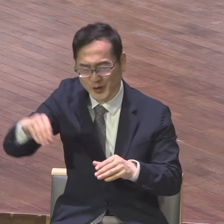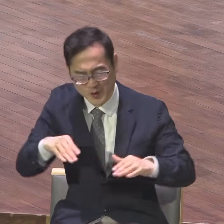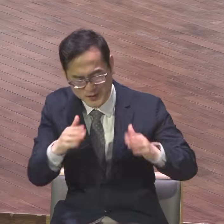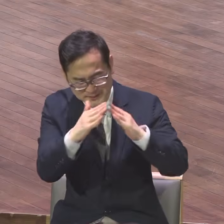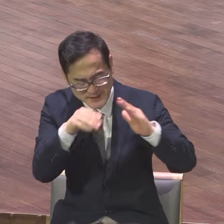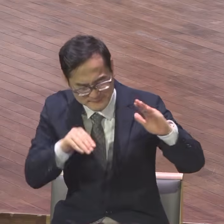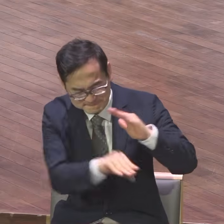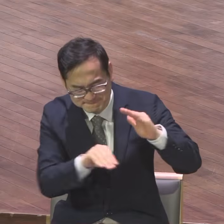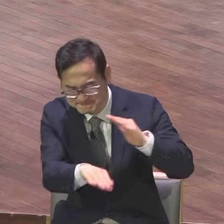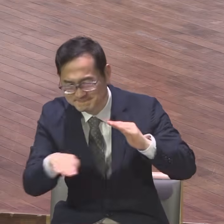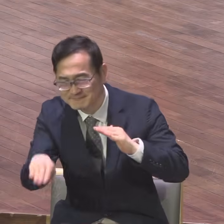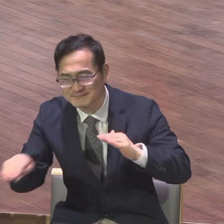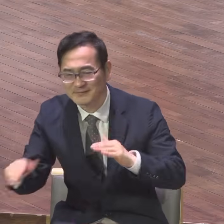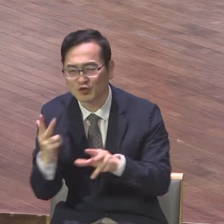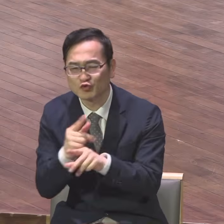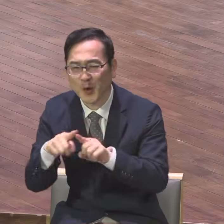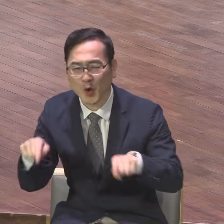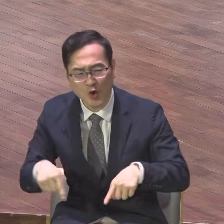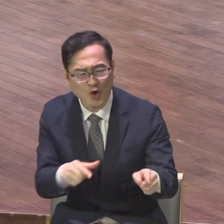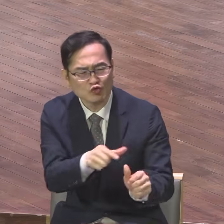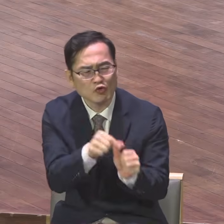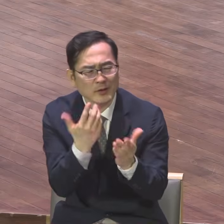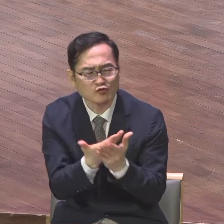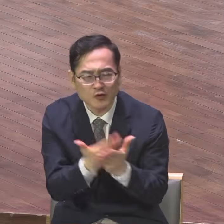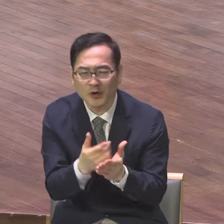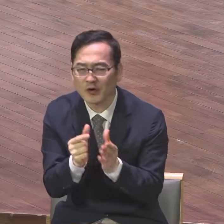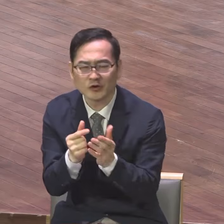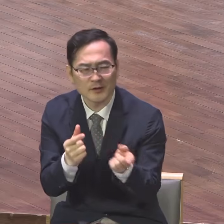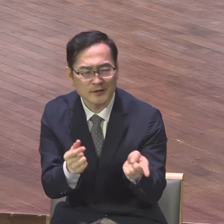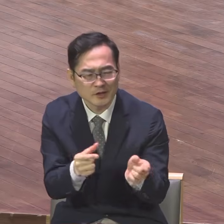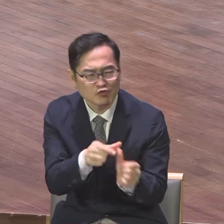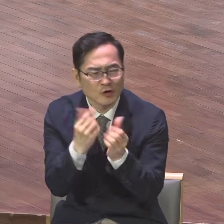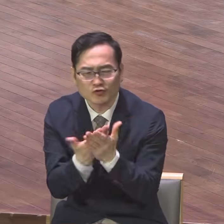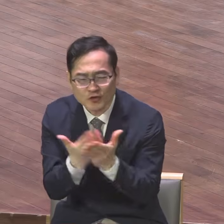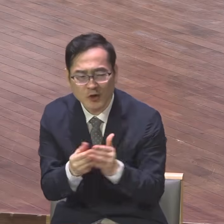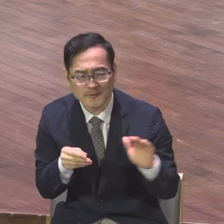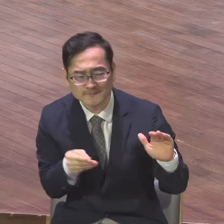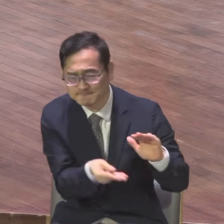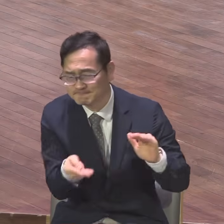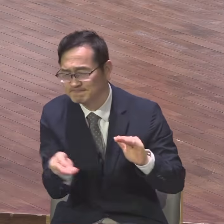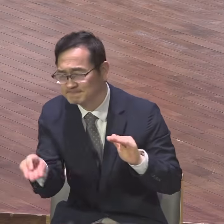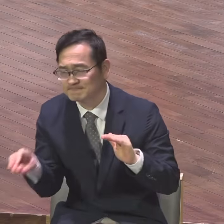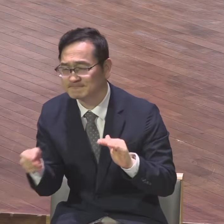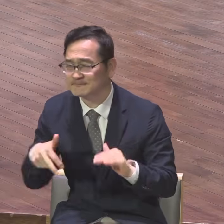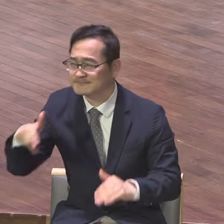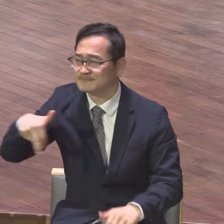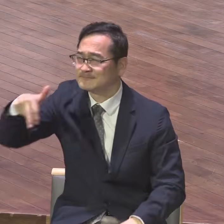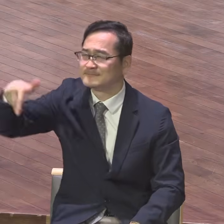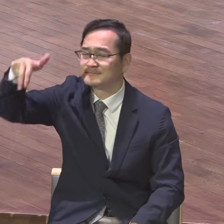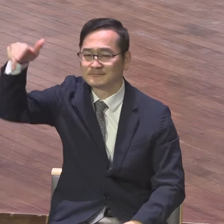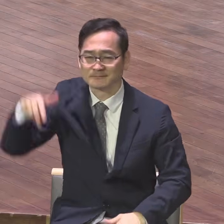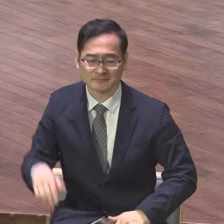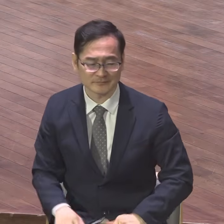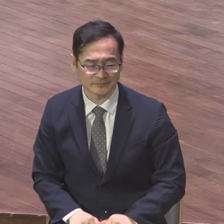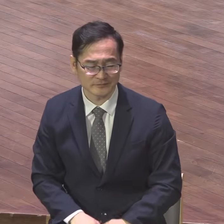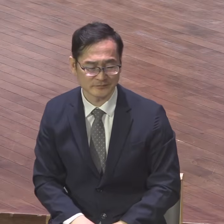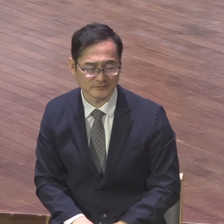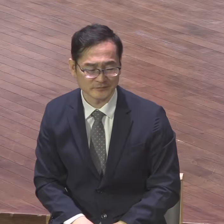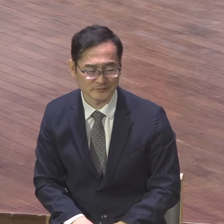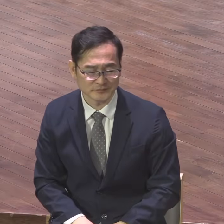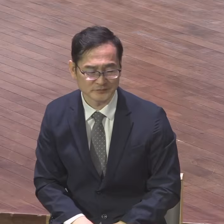이제 구원받게 하여 주시오, 가문 보고 나게 하여 주시오. 그러면 다 넣고 올라가면 기도합니다. 1층 1호 2호 1호